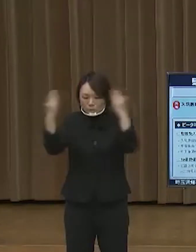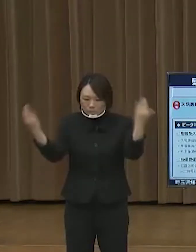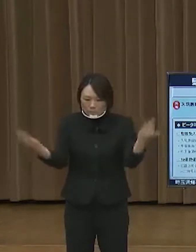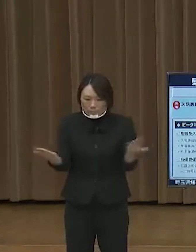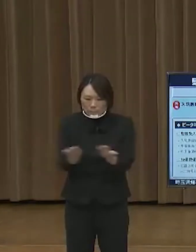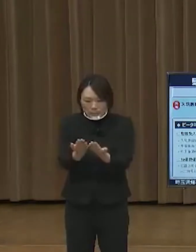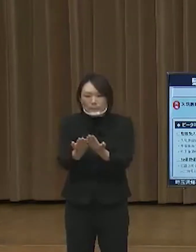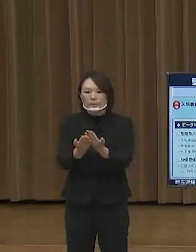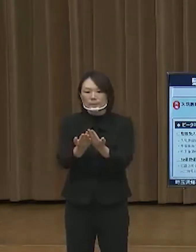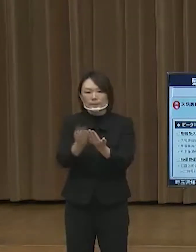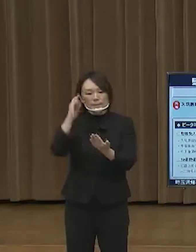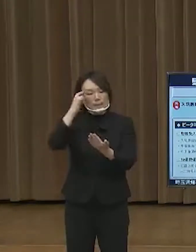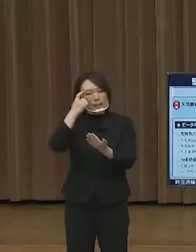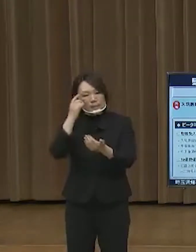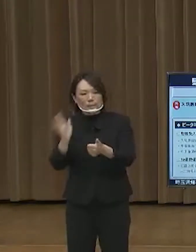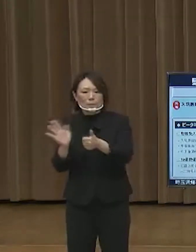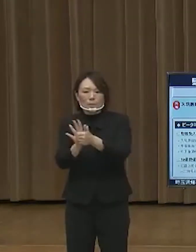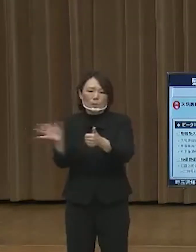ています。